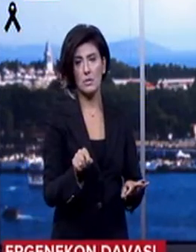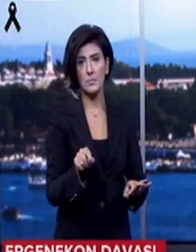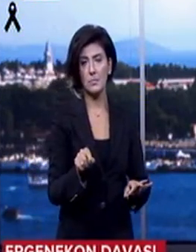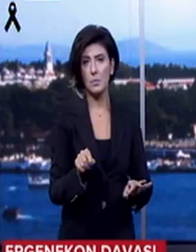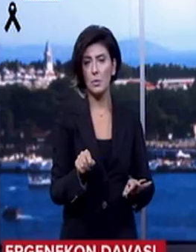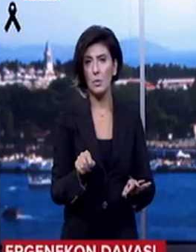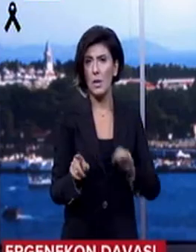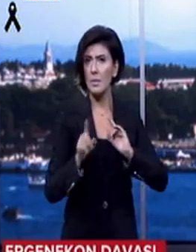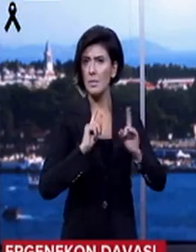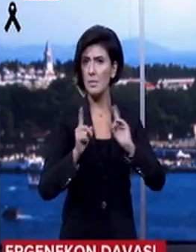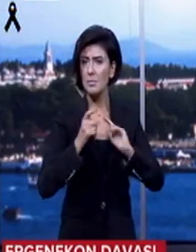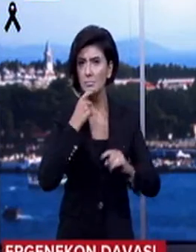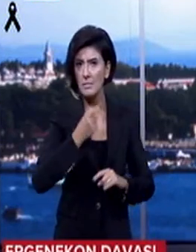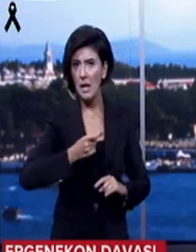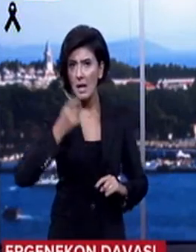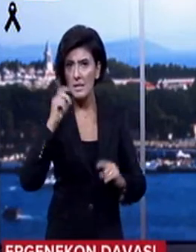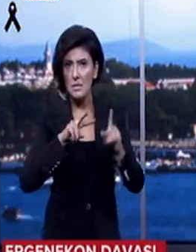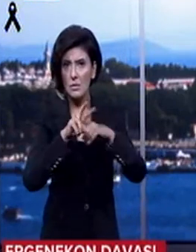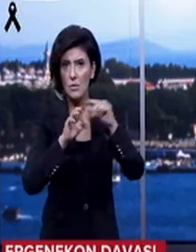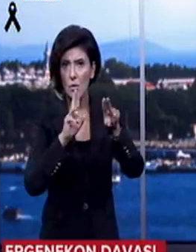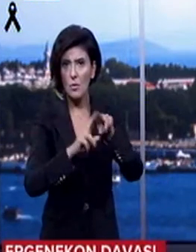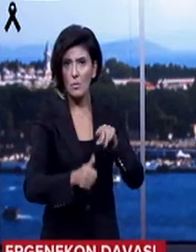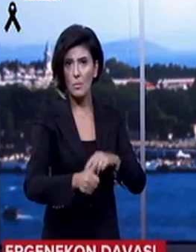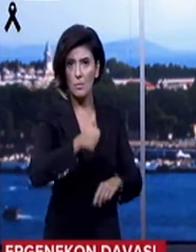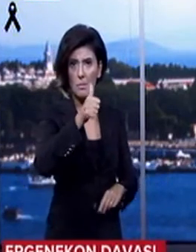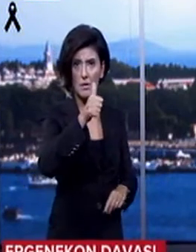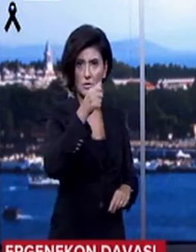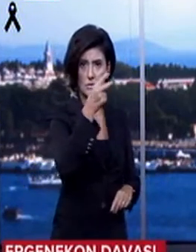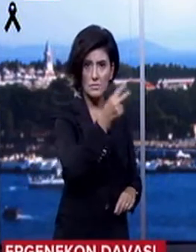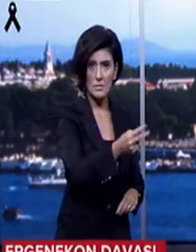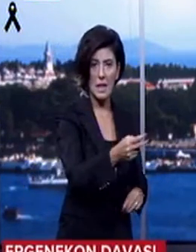başladı. Duruşmada eski YÖK Başkanı Kemal